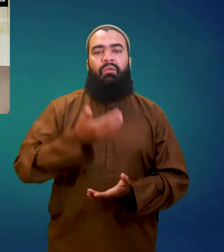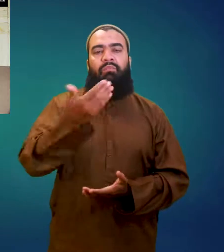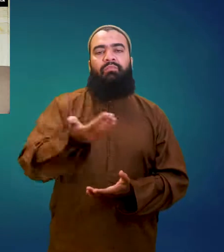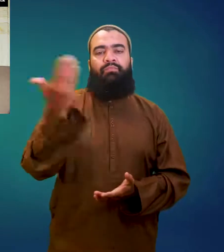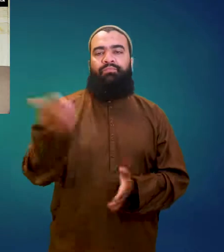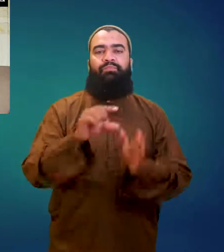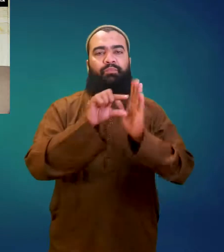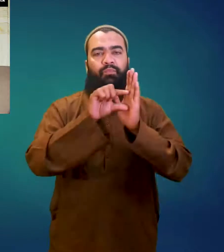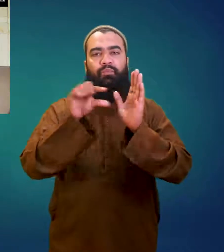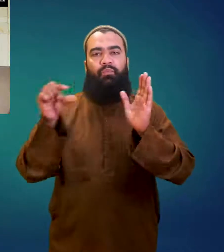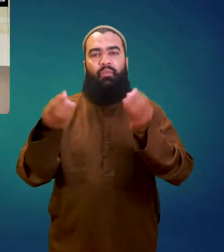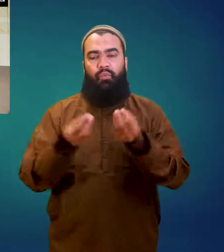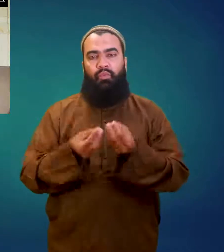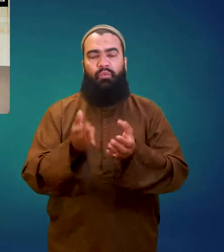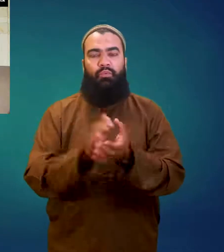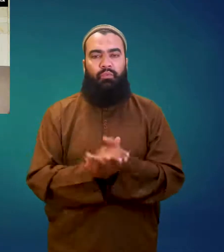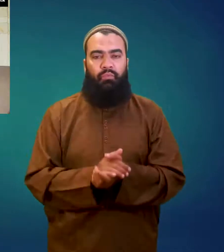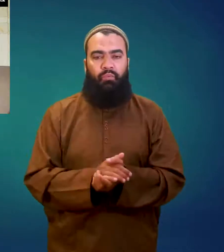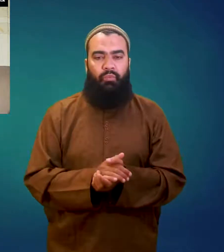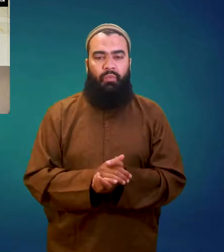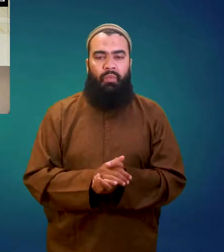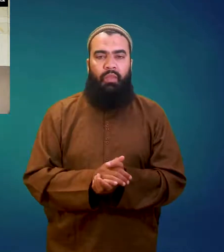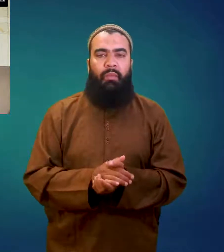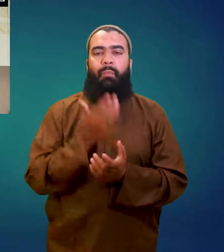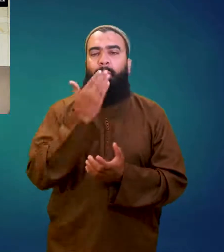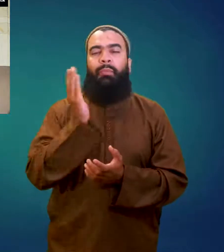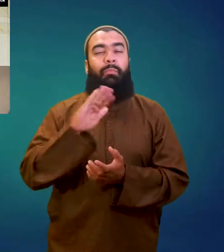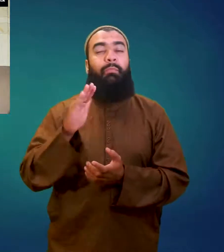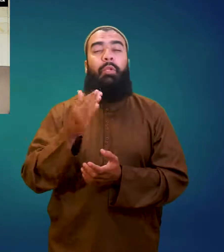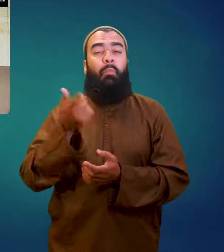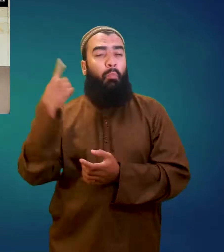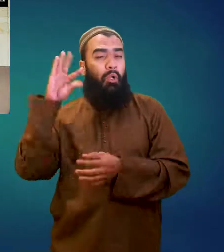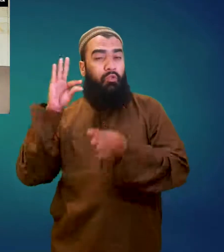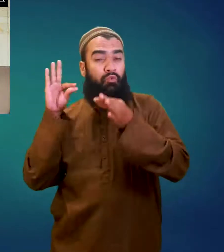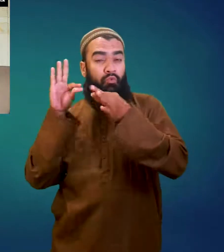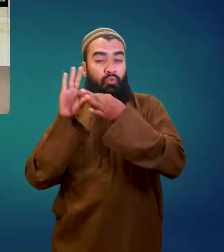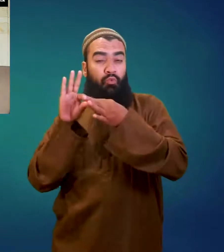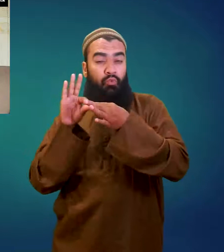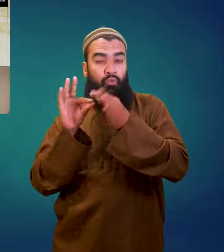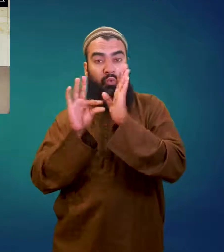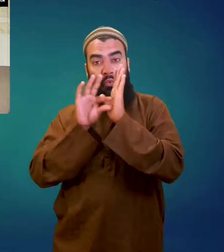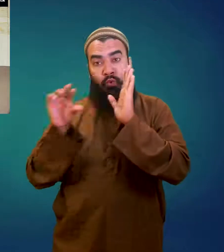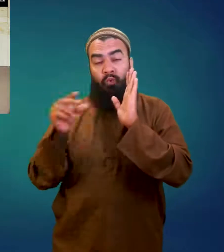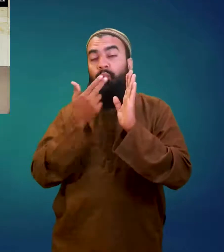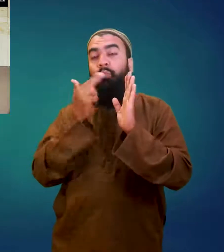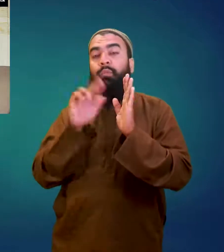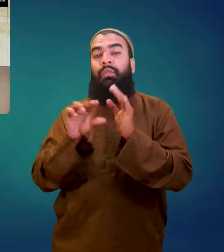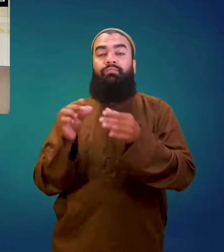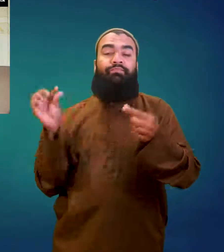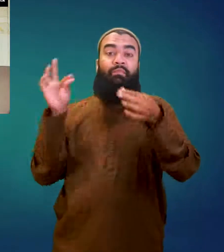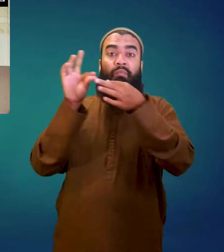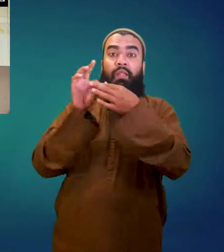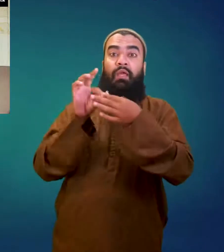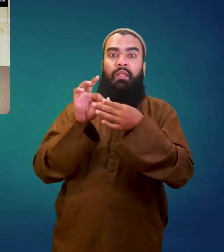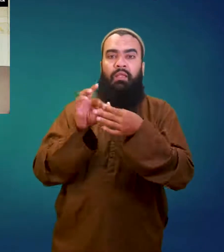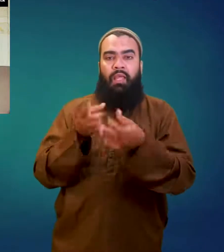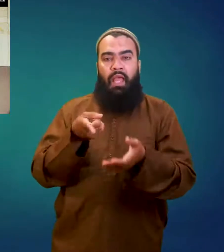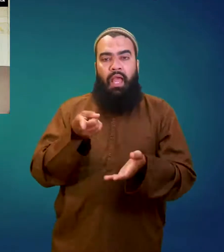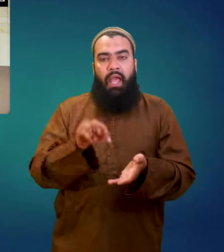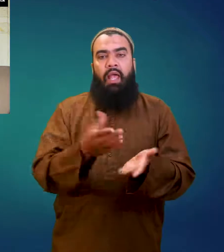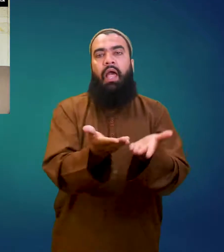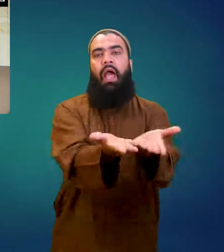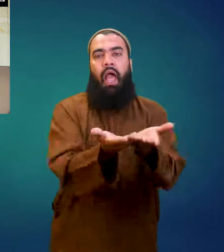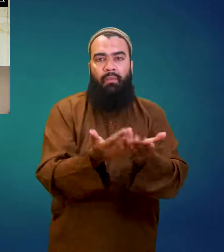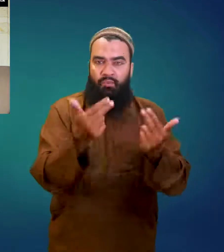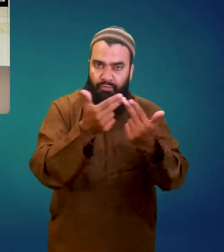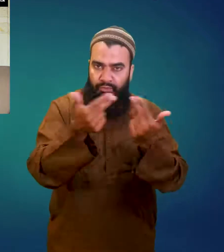سورہ ذاریات مکی ہے۔ اس صورت میں بھی سورہ قاف کی طرح زیادہ تر مضامین آخرت اور قیامت